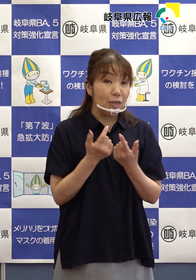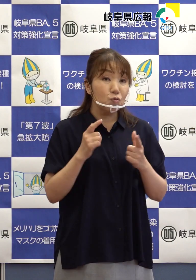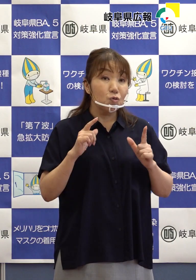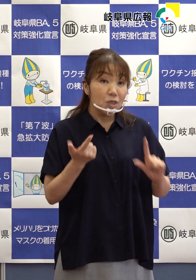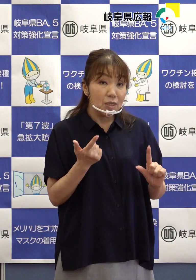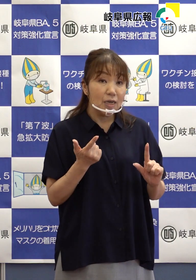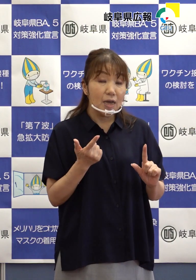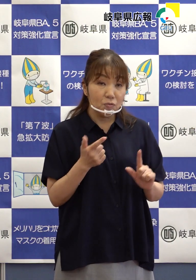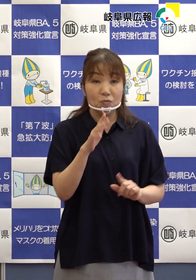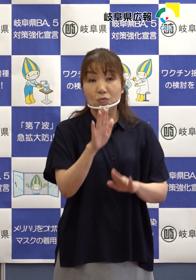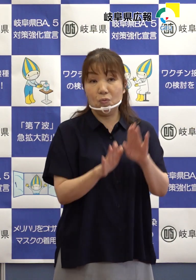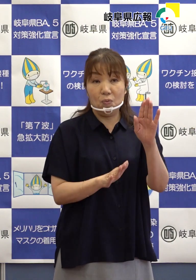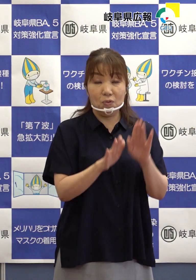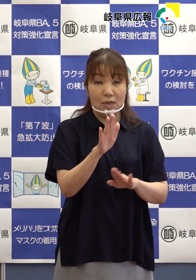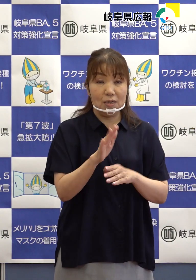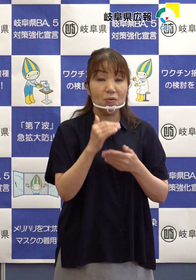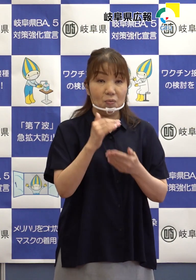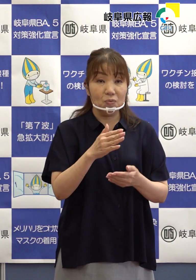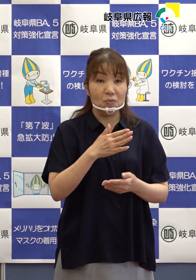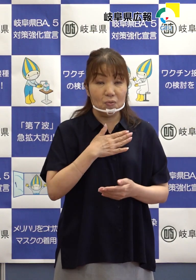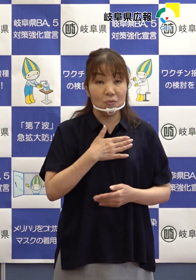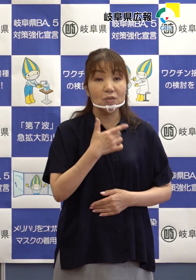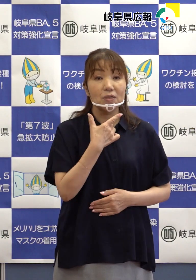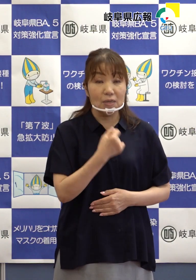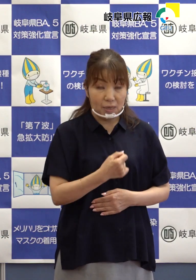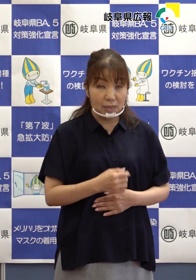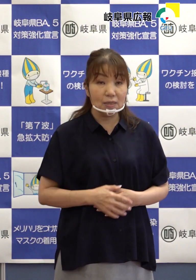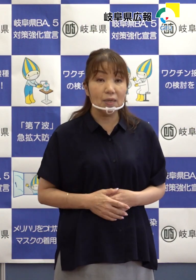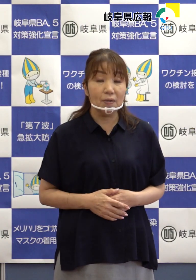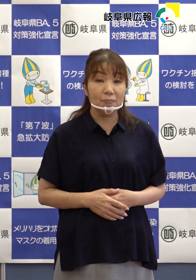ということは強く申し上げたいと思います